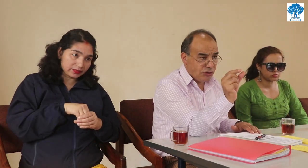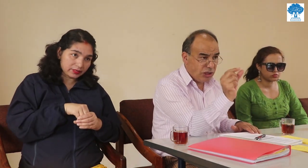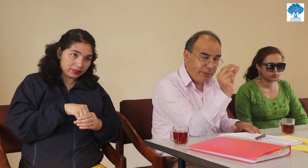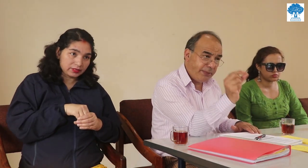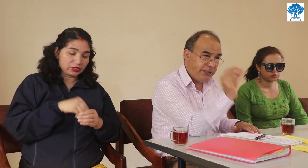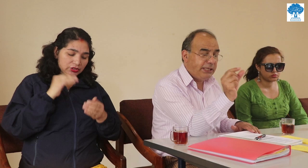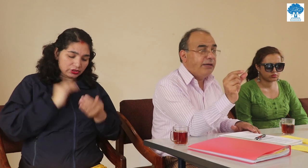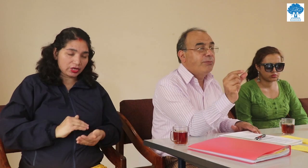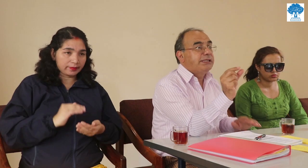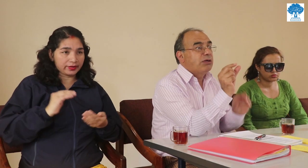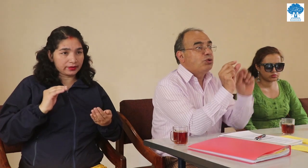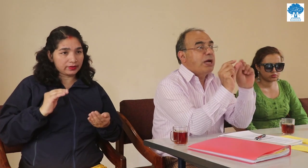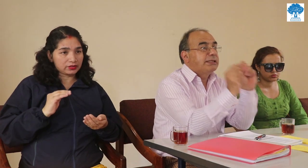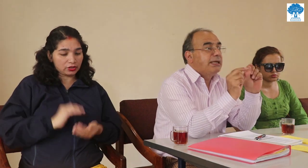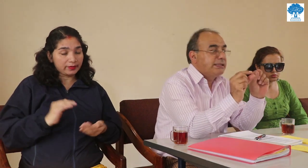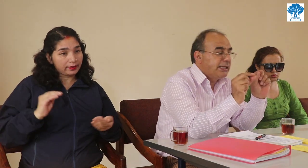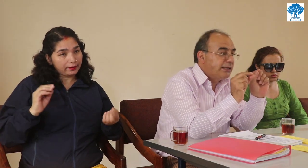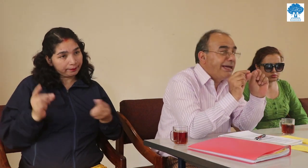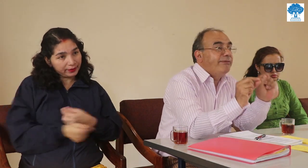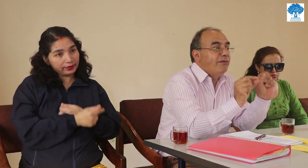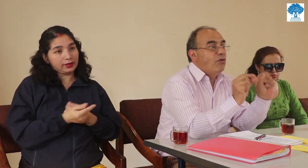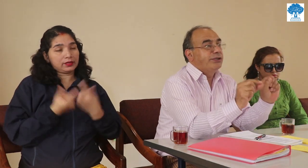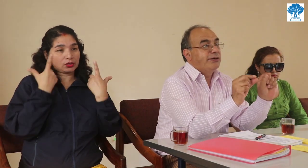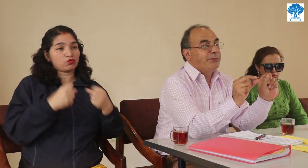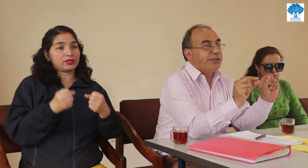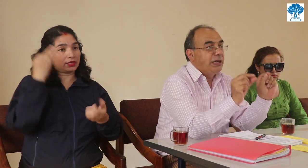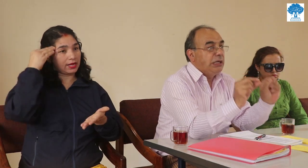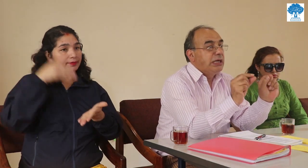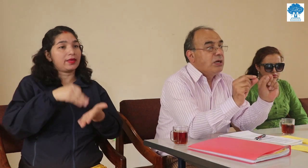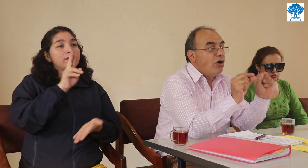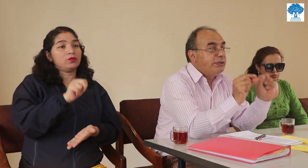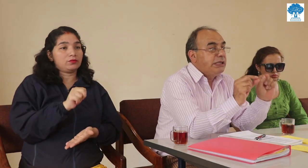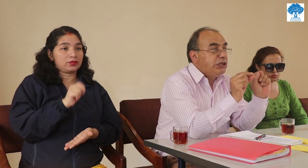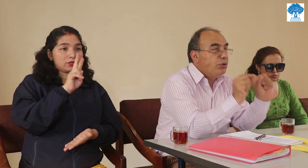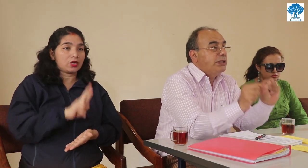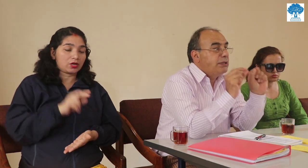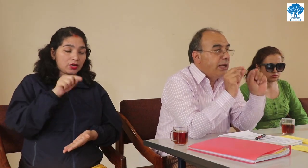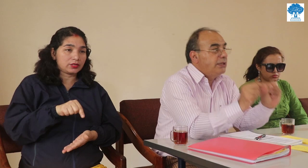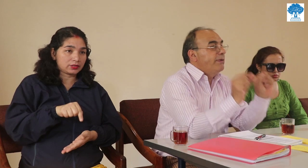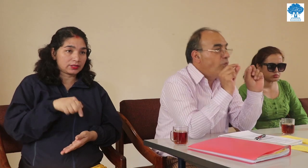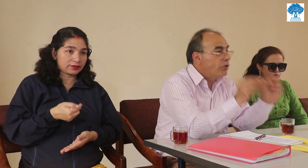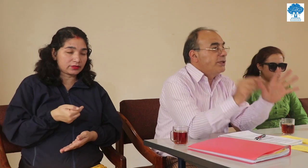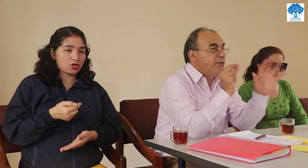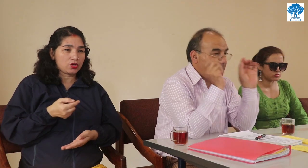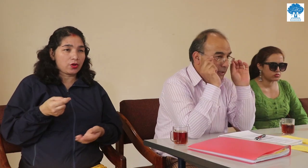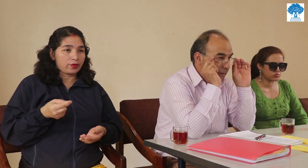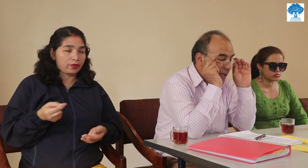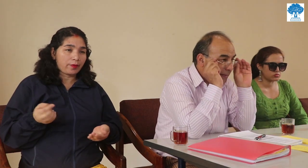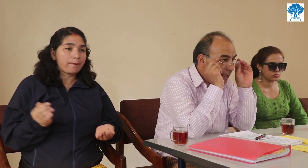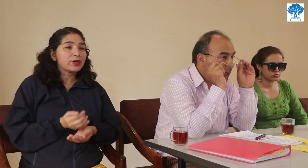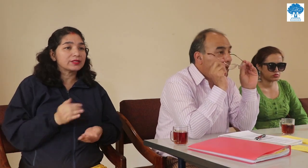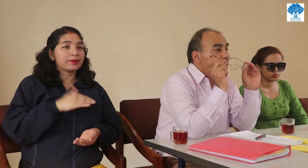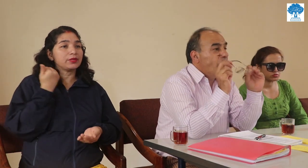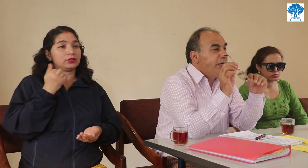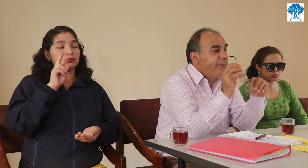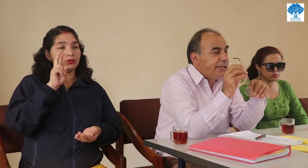हेल्थ जन्मिने बित्तिकैको बच्चाको स्वास्थ्यलाई चाहिँ एकदमै हामीले फोकस गर्नुपर्छ है, अब चाहिँ न्युनेटल हेल्थमा फोकस गर्नुपर्छ भनेर